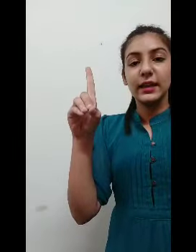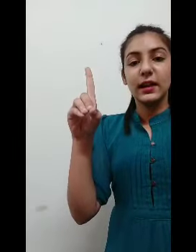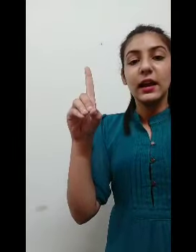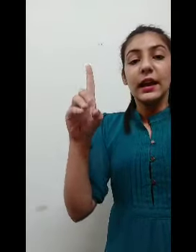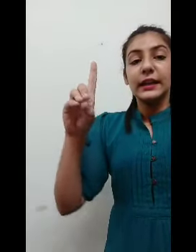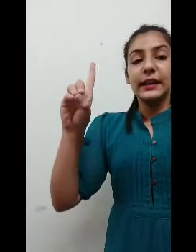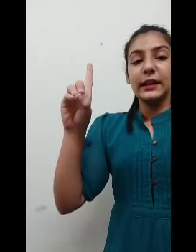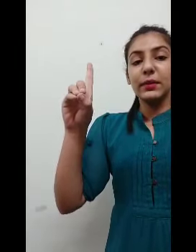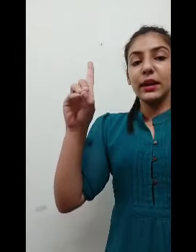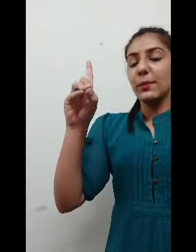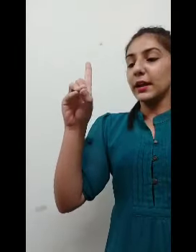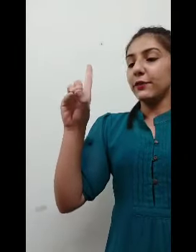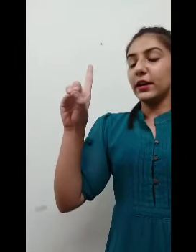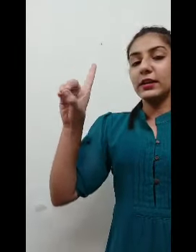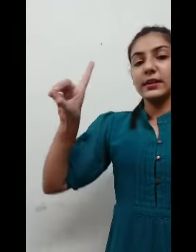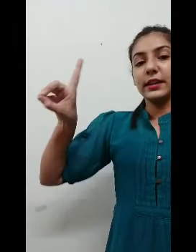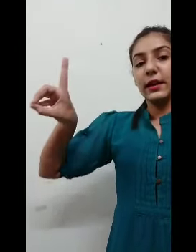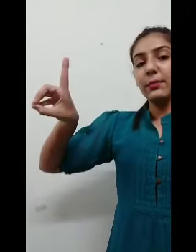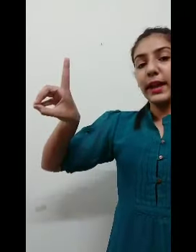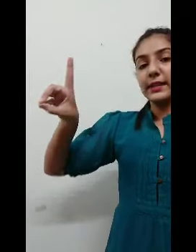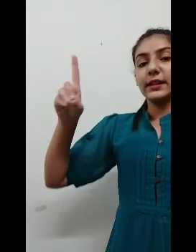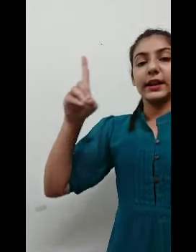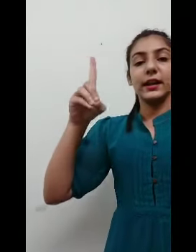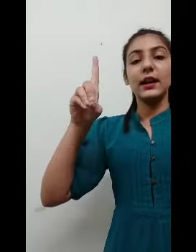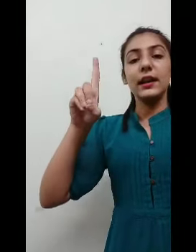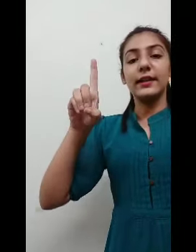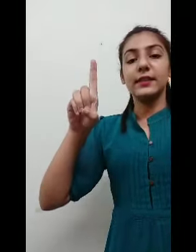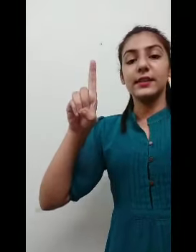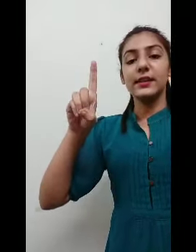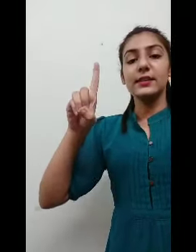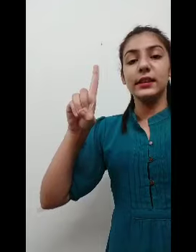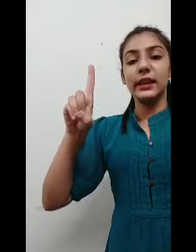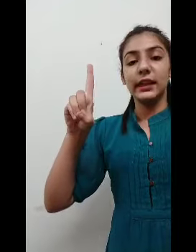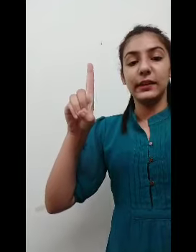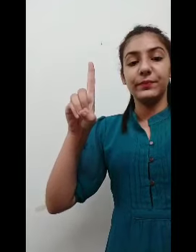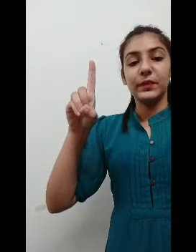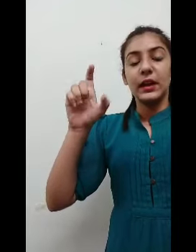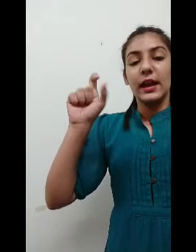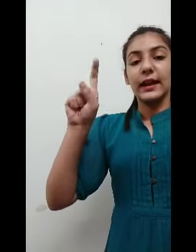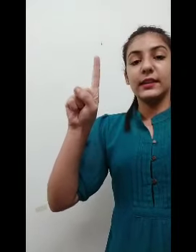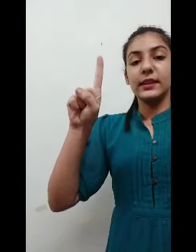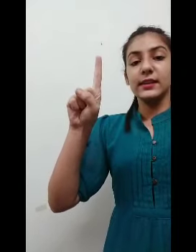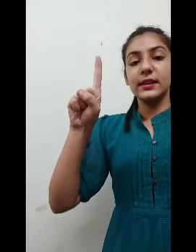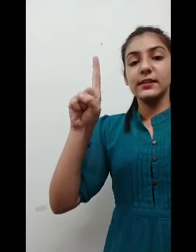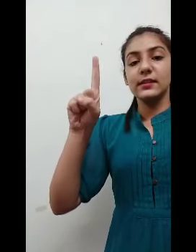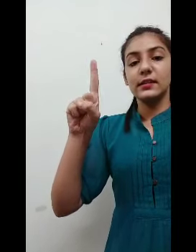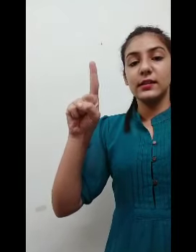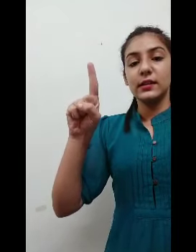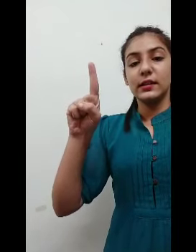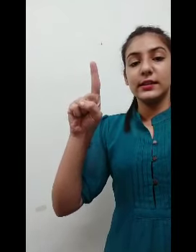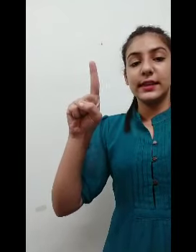था, डी में हमारी फिंगर्स एंड थंब ऐसे रहेगा एंड दिस इज डी एंड दिस इज